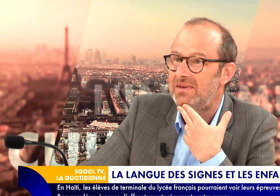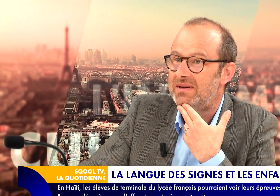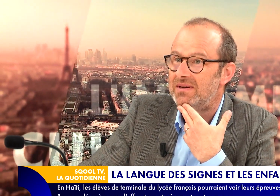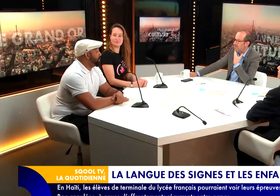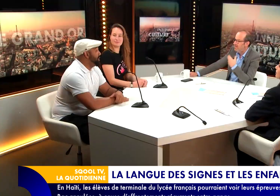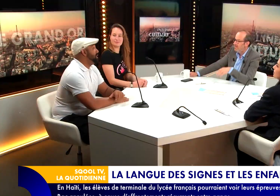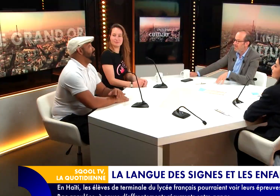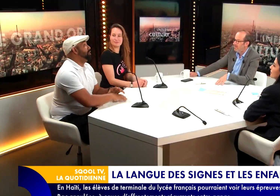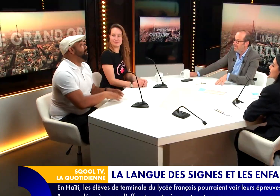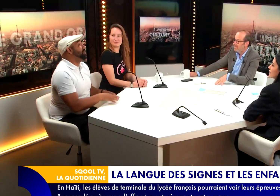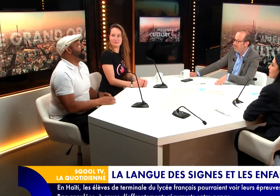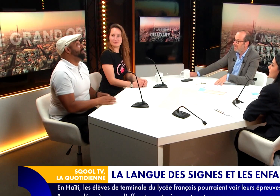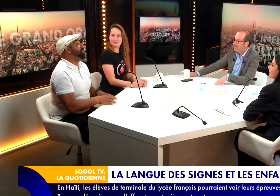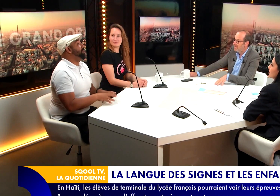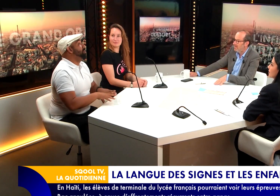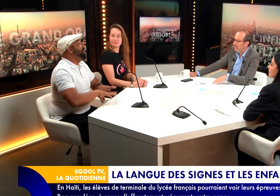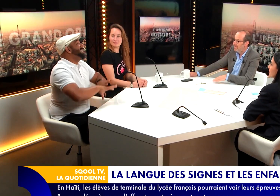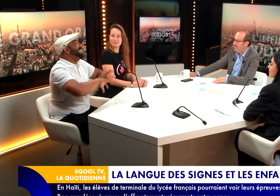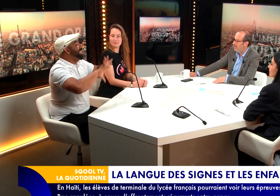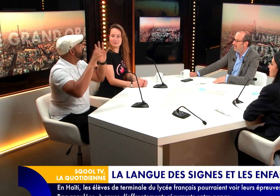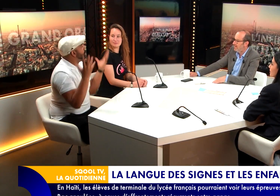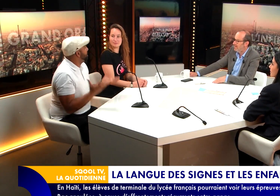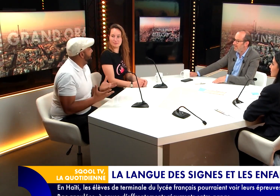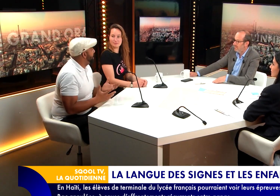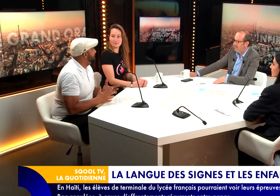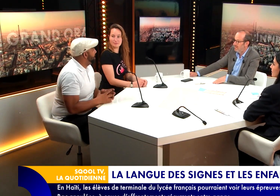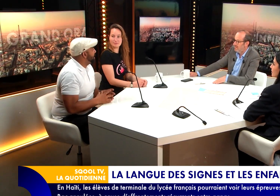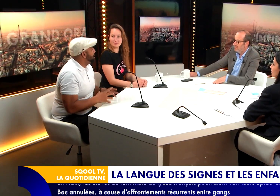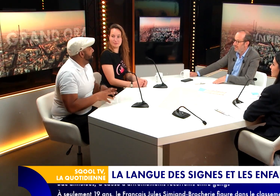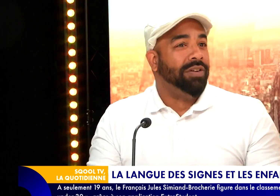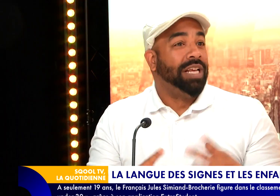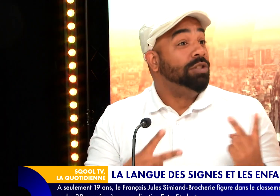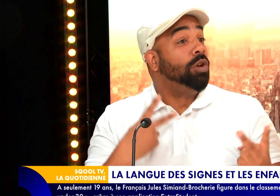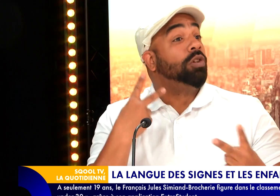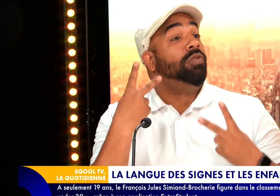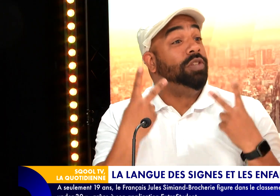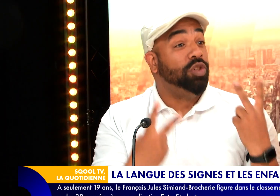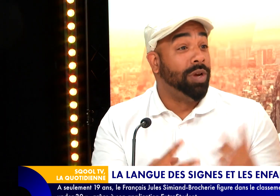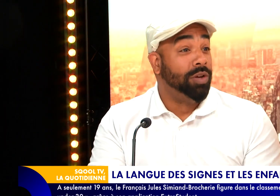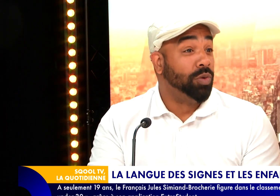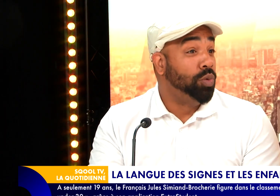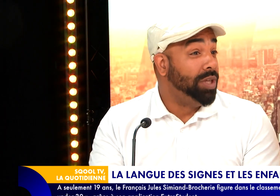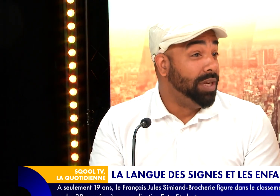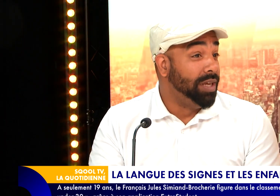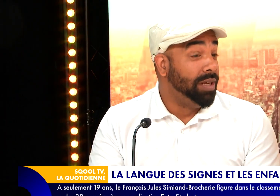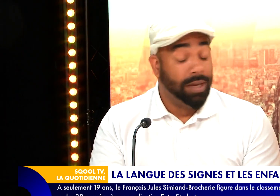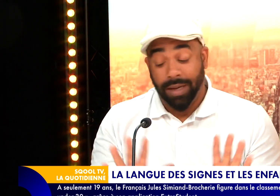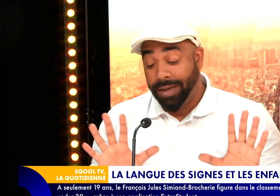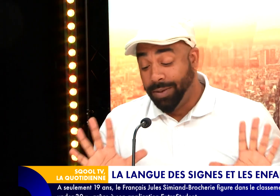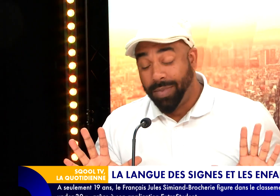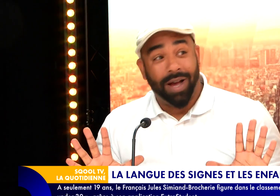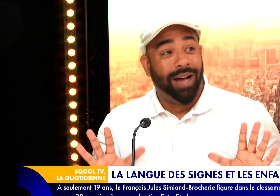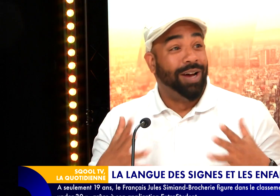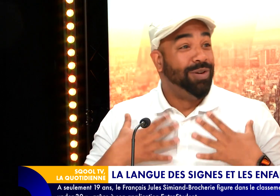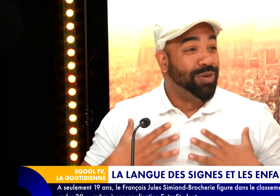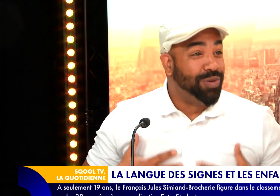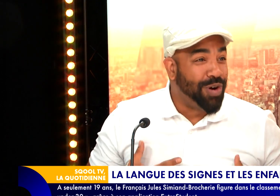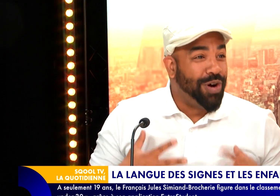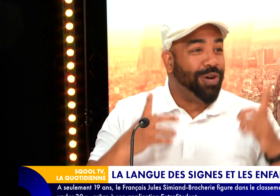Donc, la langue des signes, c'est une langue vraiment extraordinaire, qui, voilà, c'est une langue visuelle, donc tout est lié, les mains, le corps,